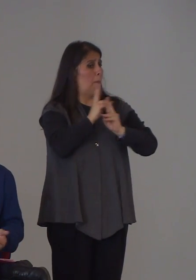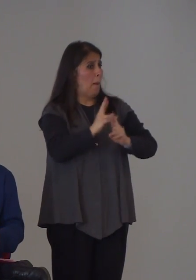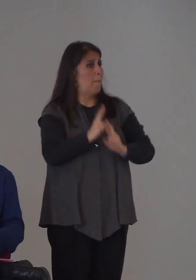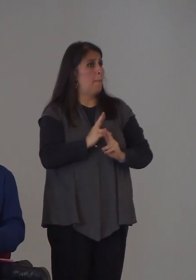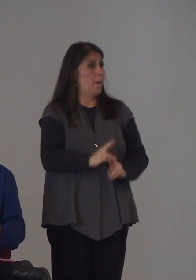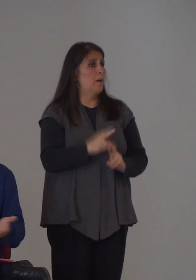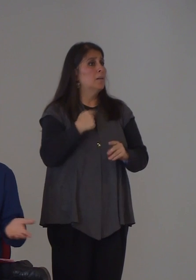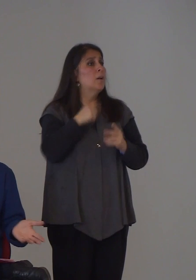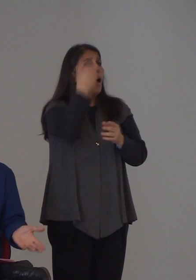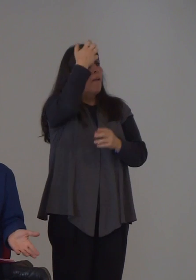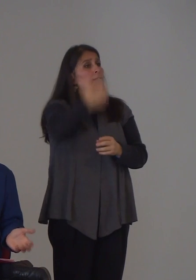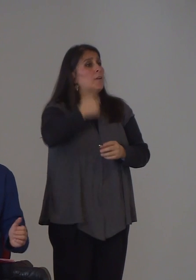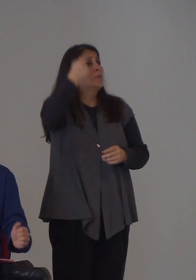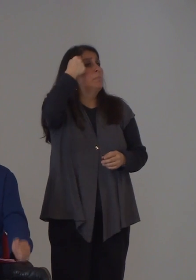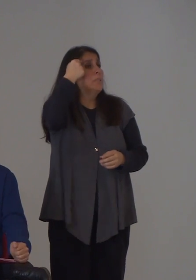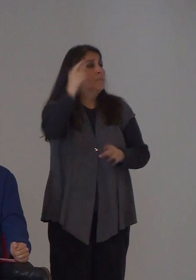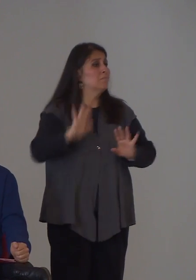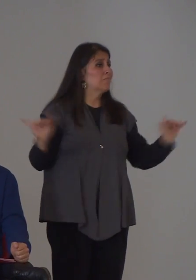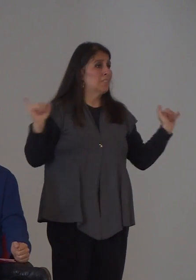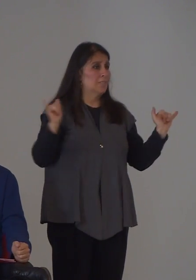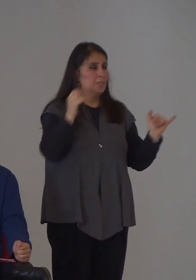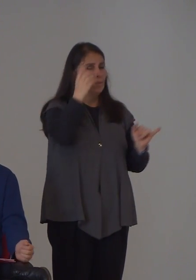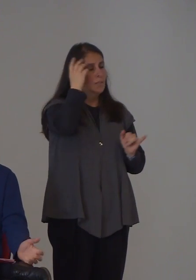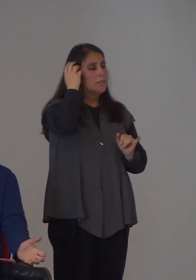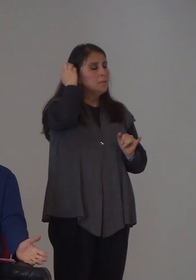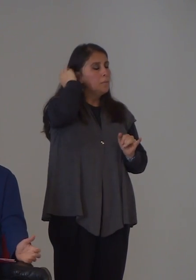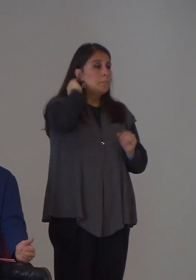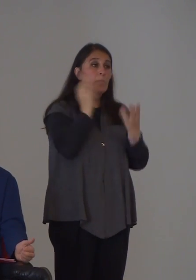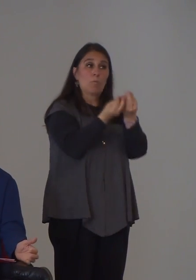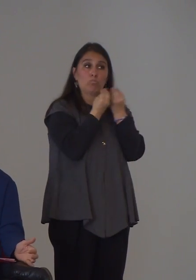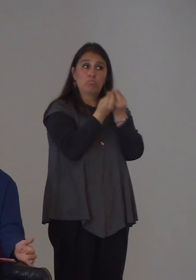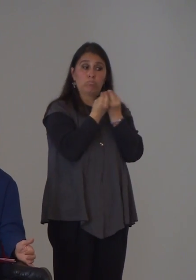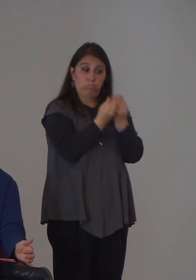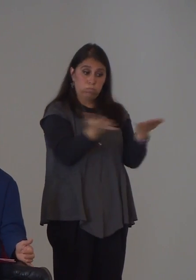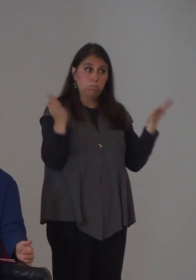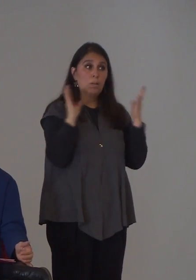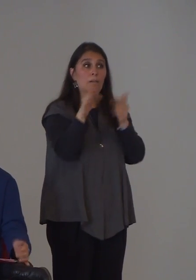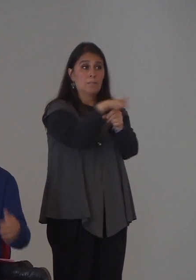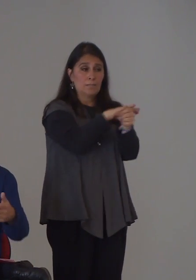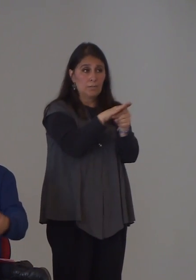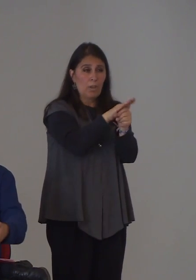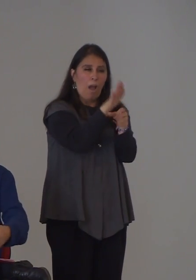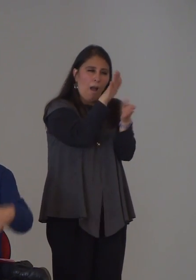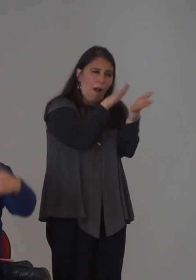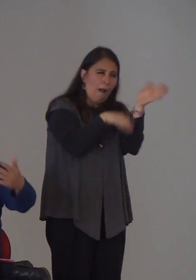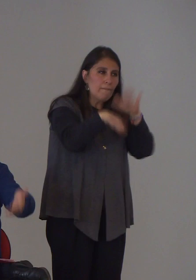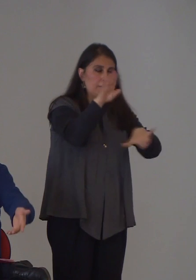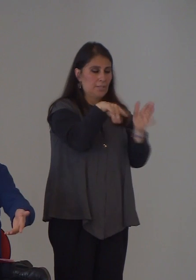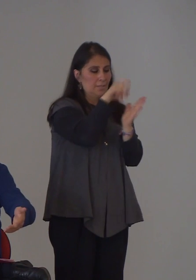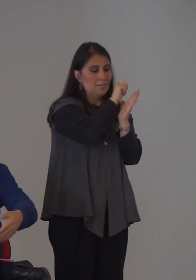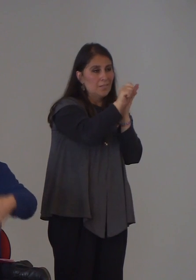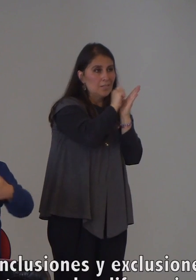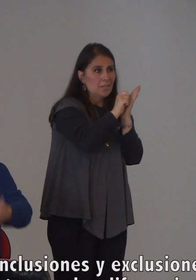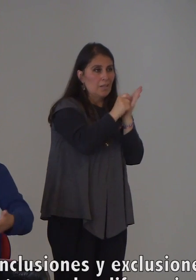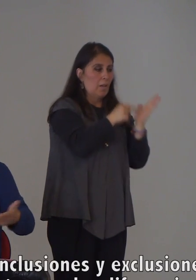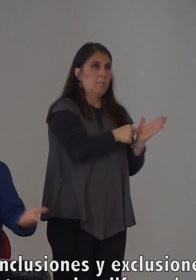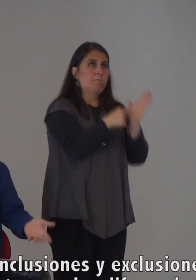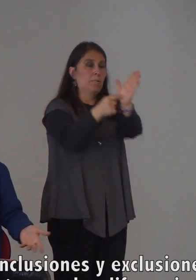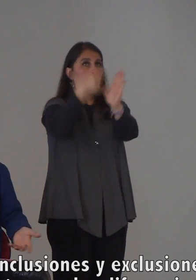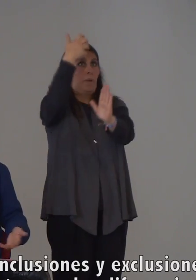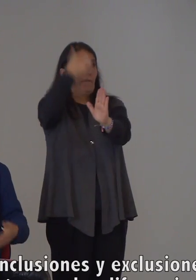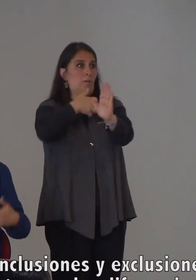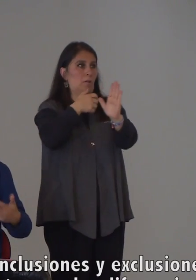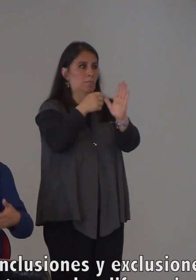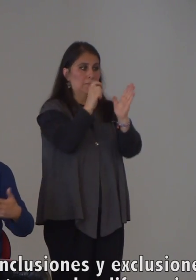de pensamiento. Y en muchas situaciones, con las cosas de selecciones, solo se escribe para ser evaluado, no se escribe